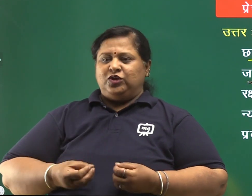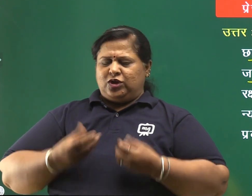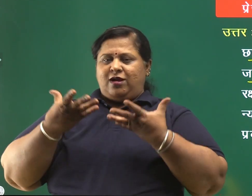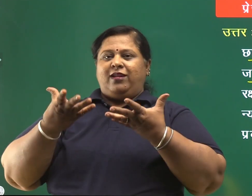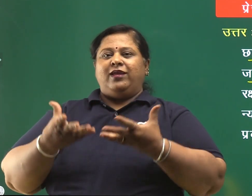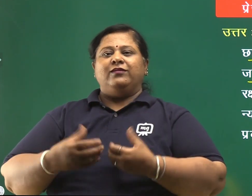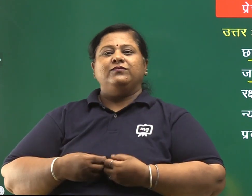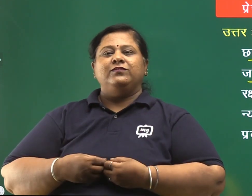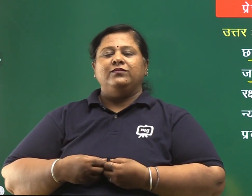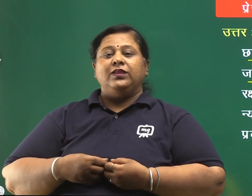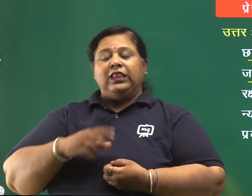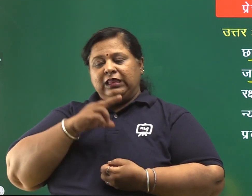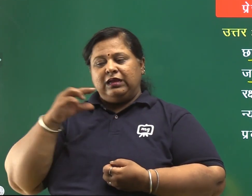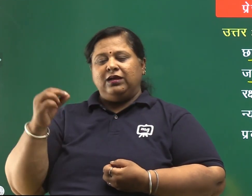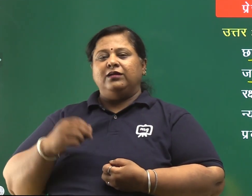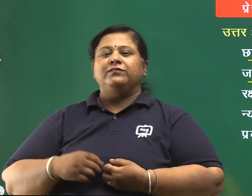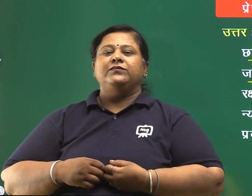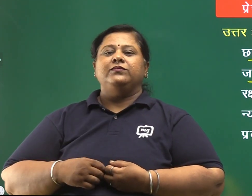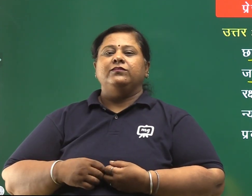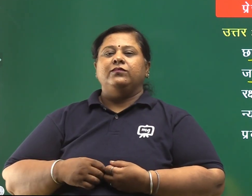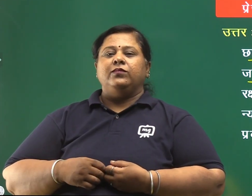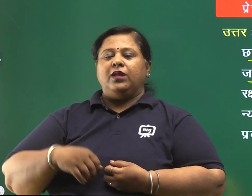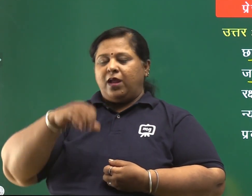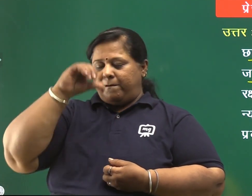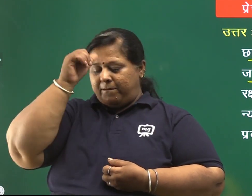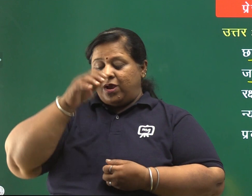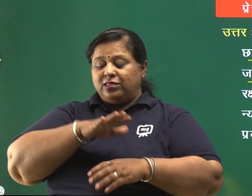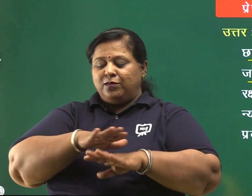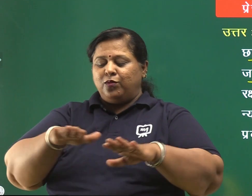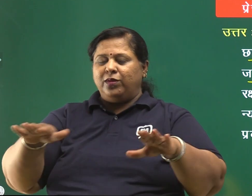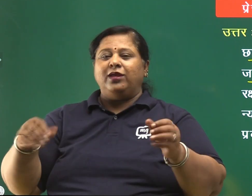जगाने तथा मातृभूमि की